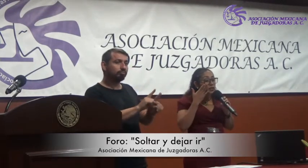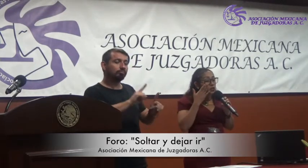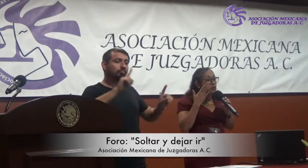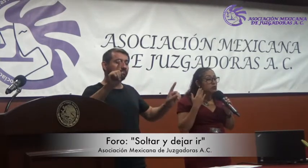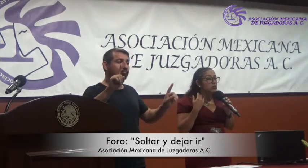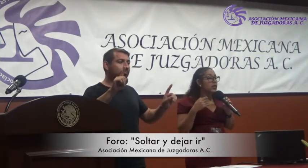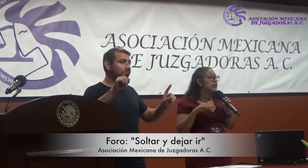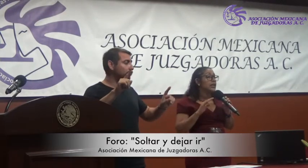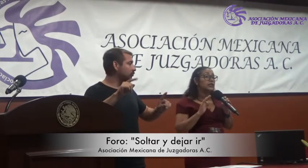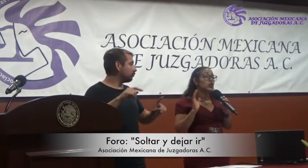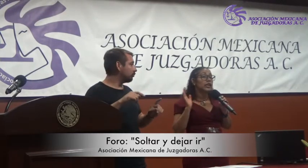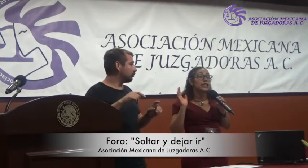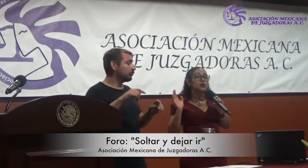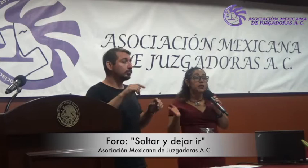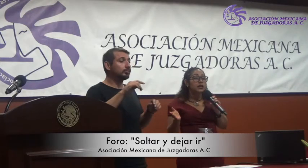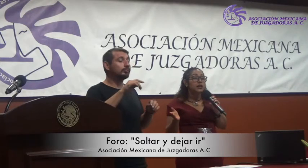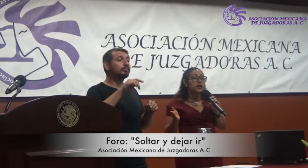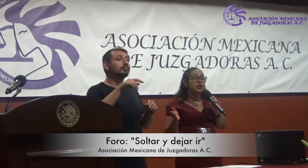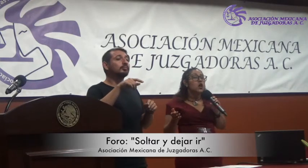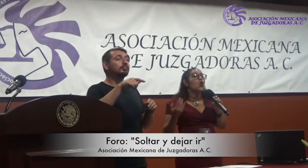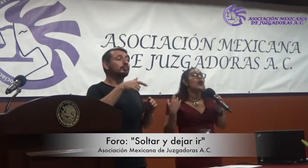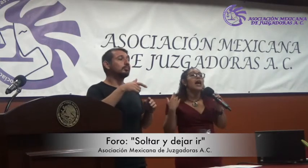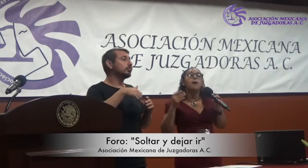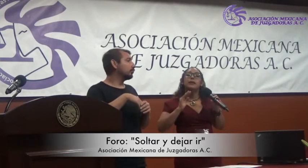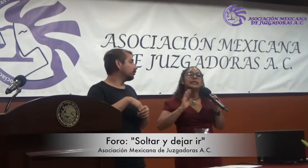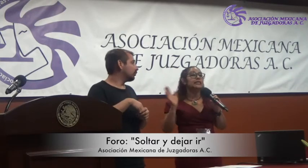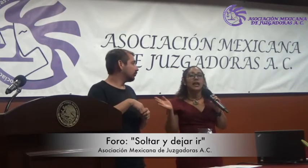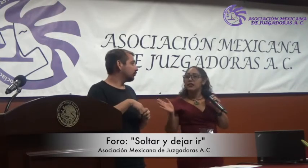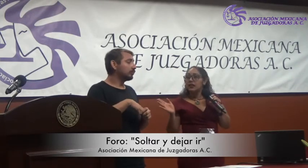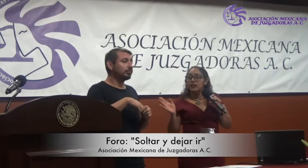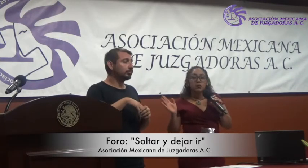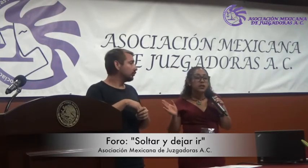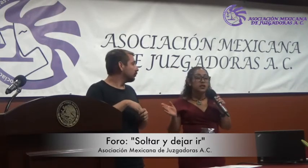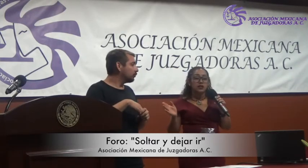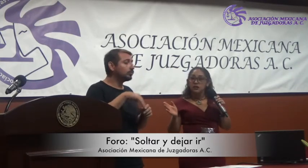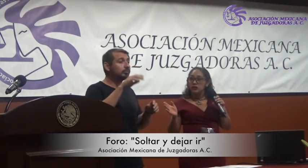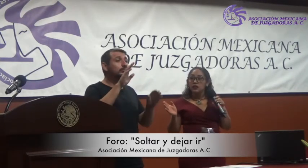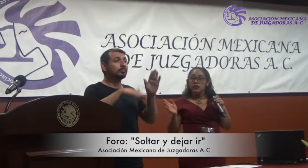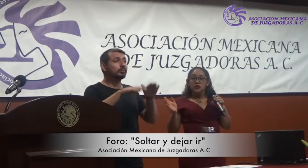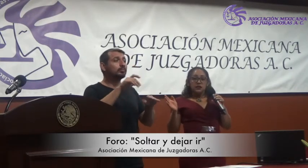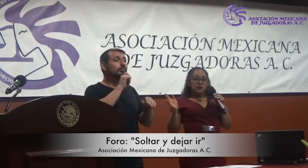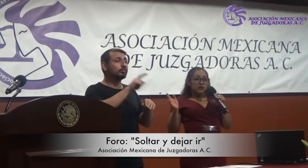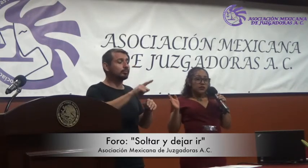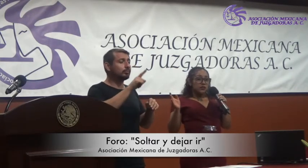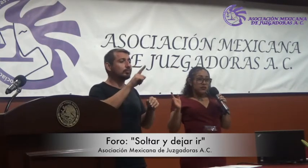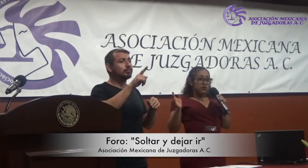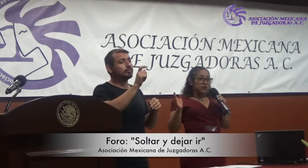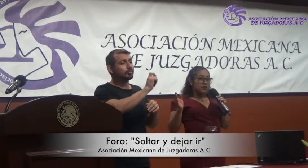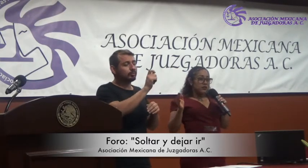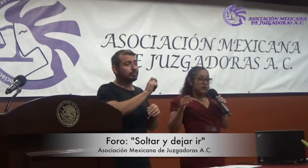el estilo, una relación que termina, una amistad que termina.